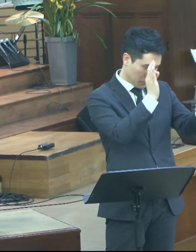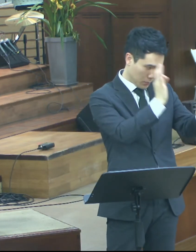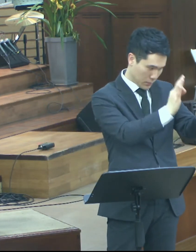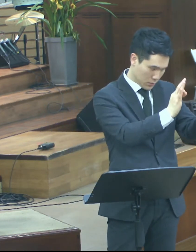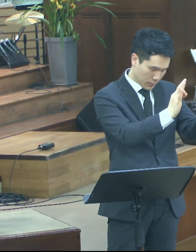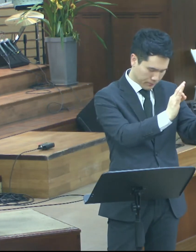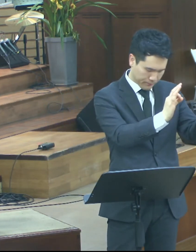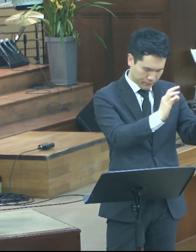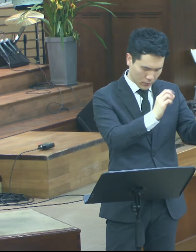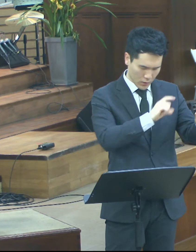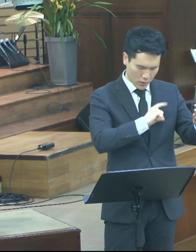기도하거든요. 기도하는데